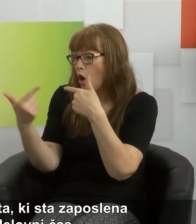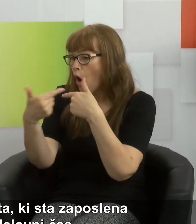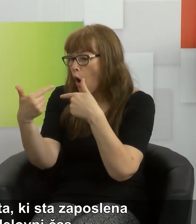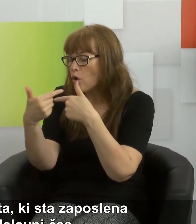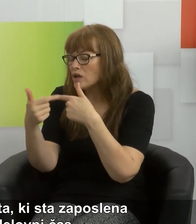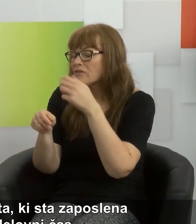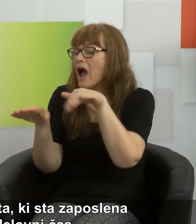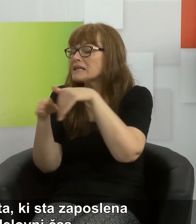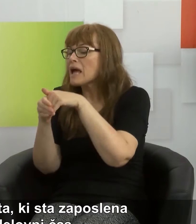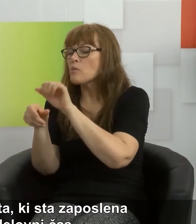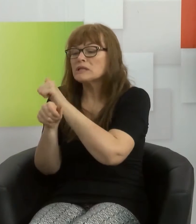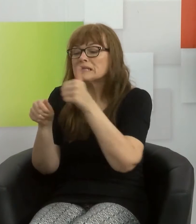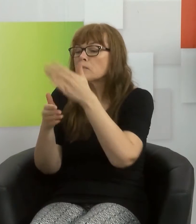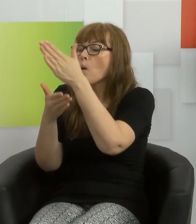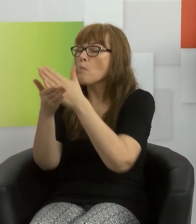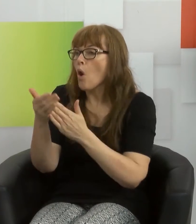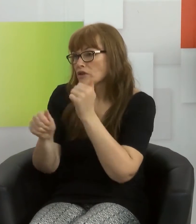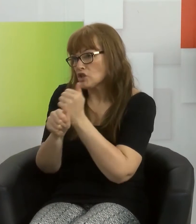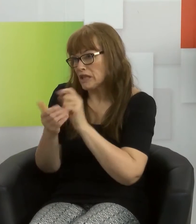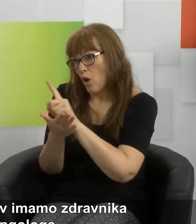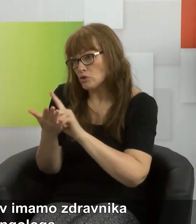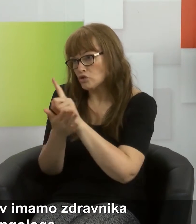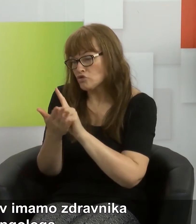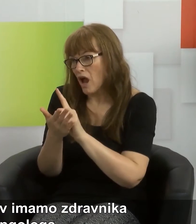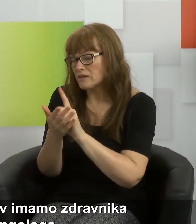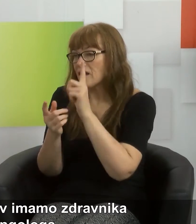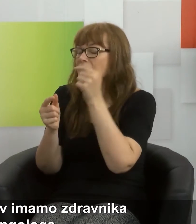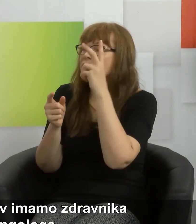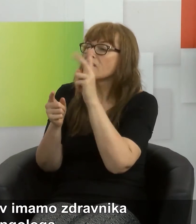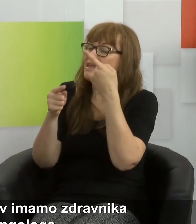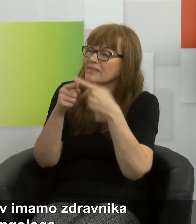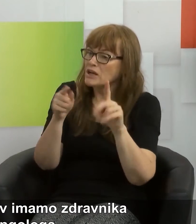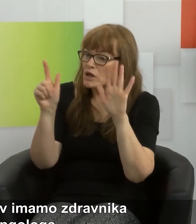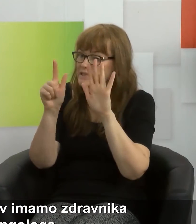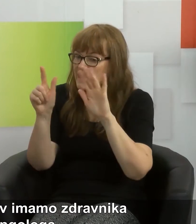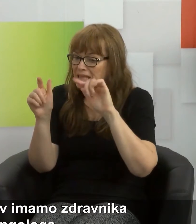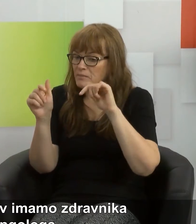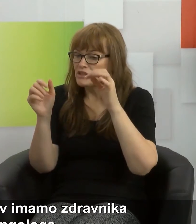zaposlena za polovičen delovni čas. V